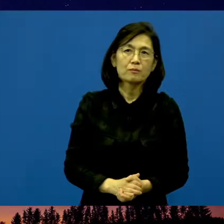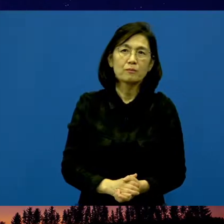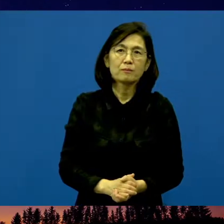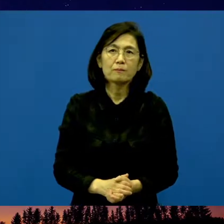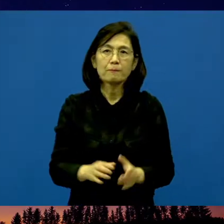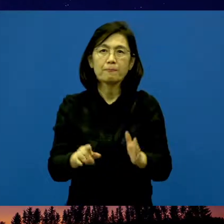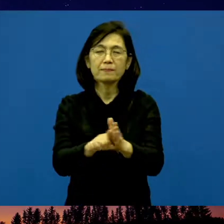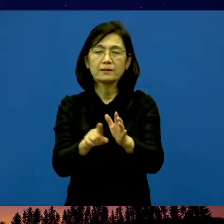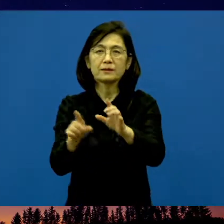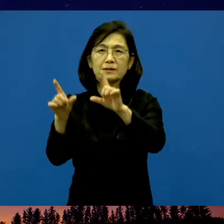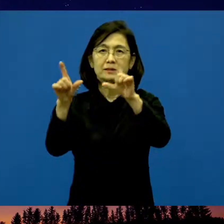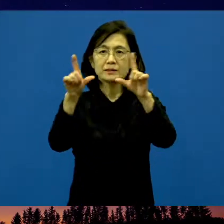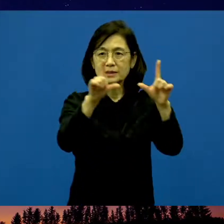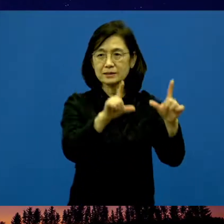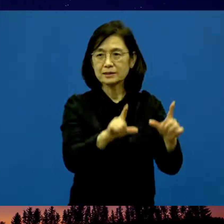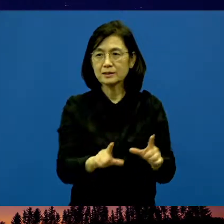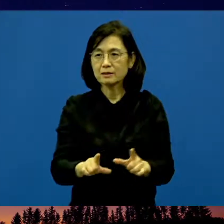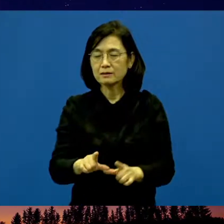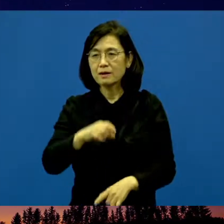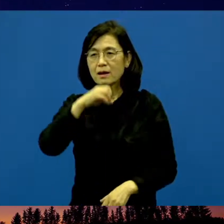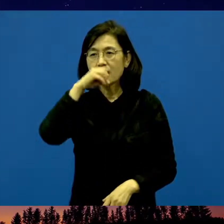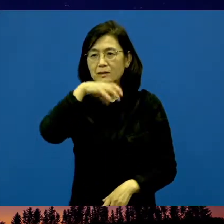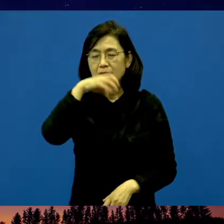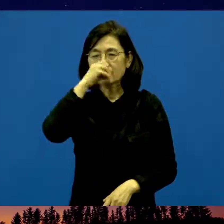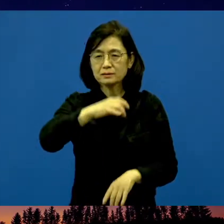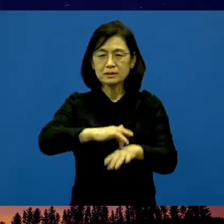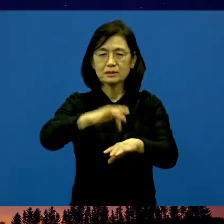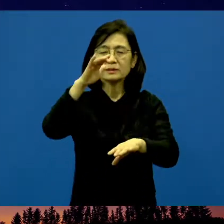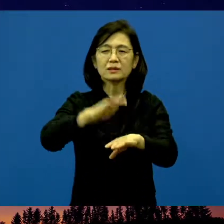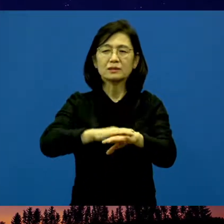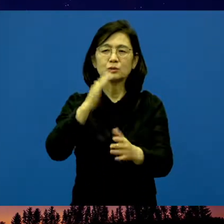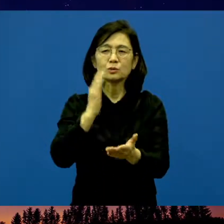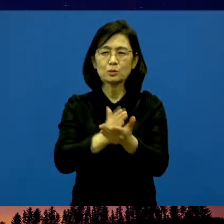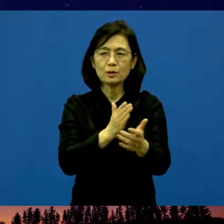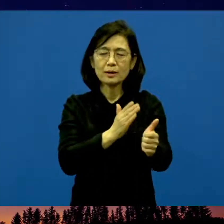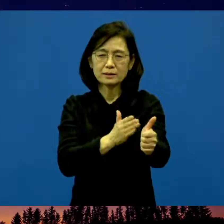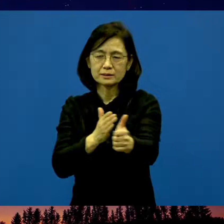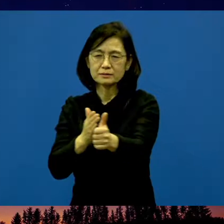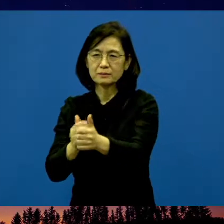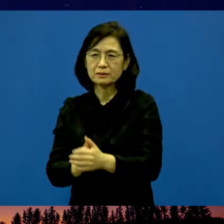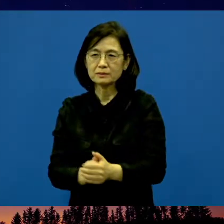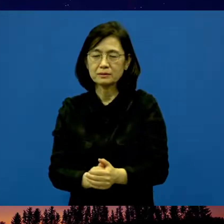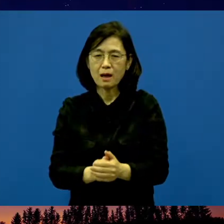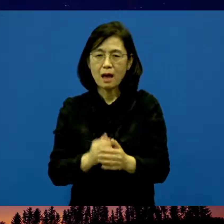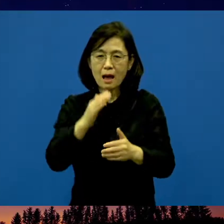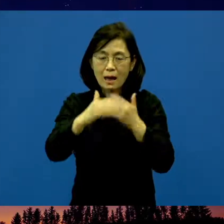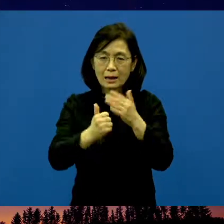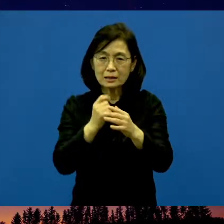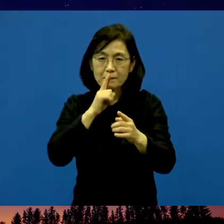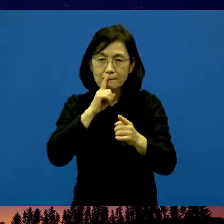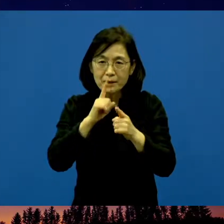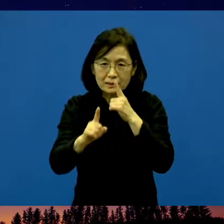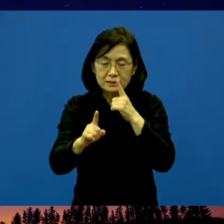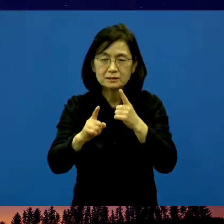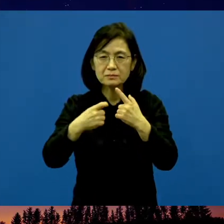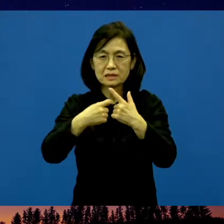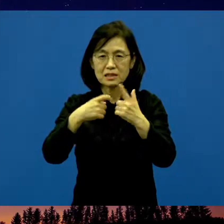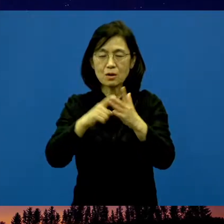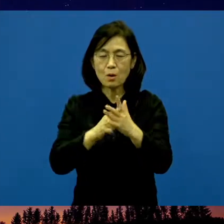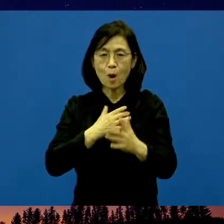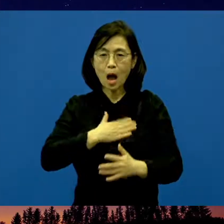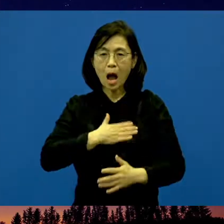여러분 신앙생활을 피상적으로 하는 분들이 계세요. 말씀을 알아간다는 것은 구체적인